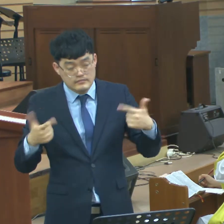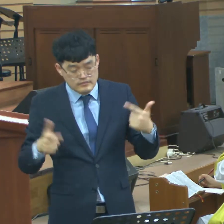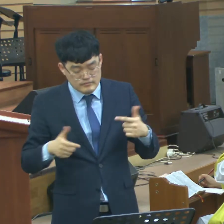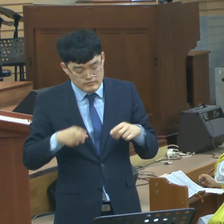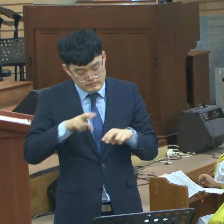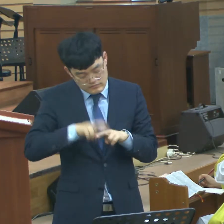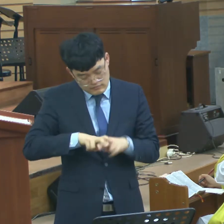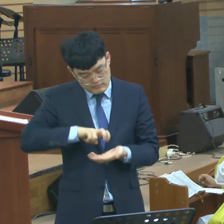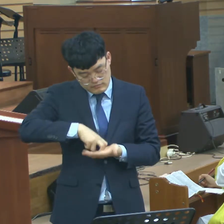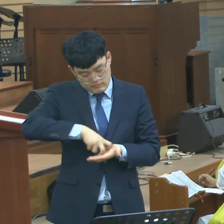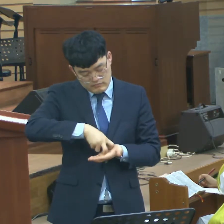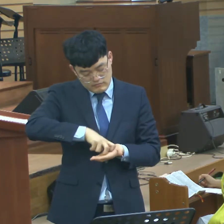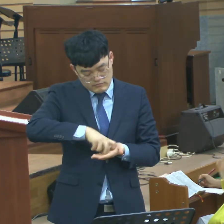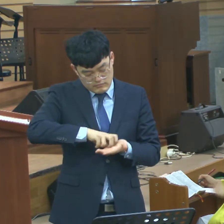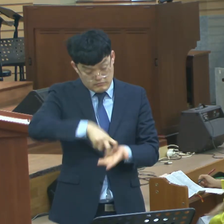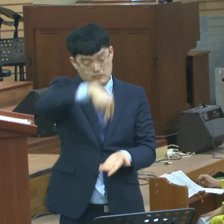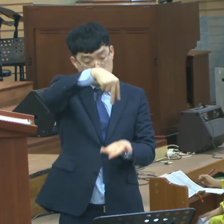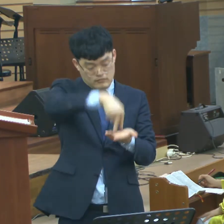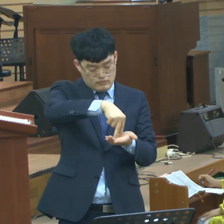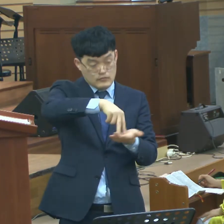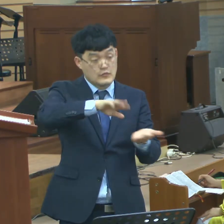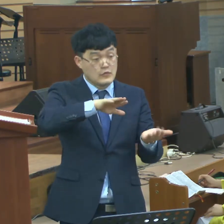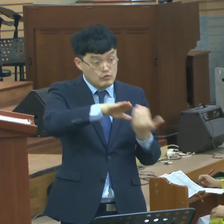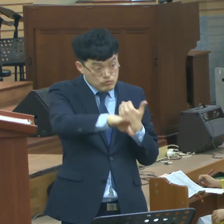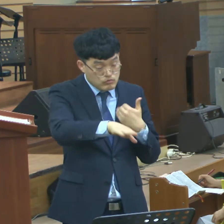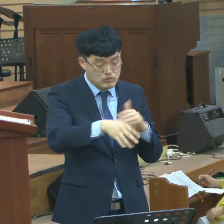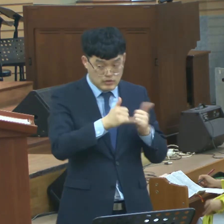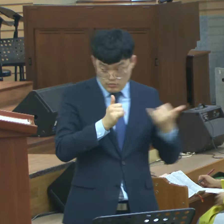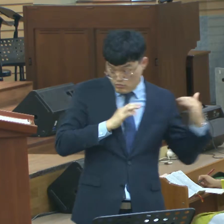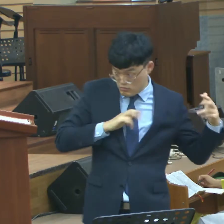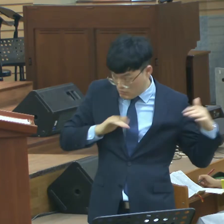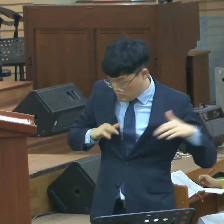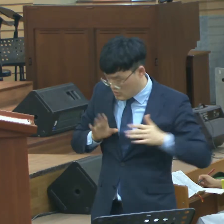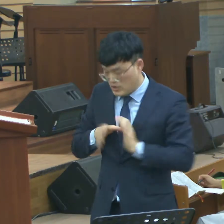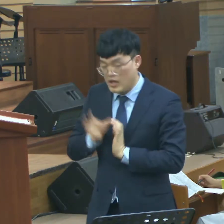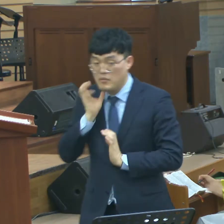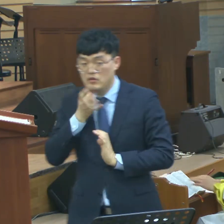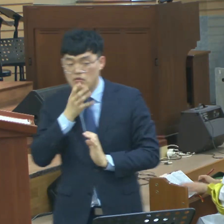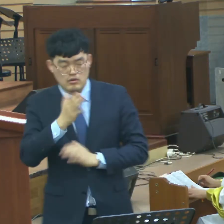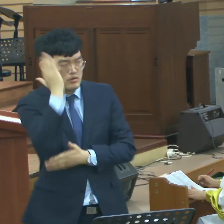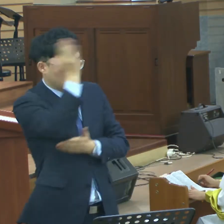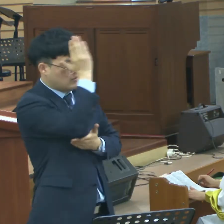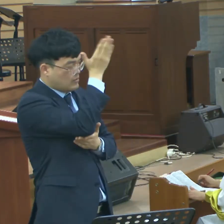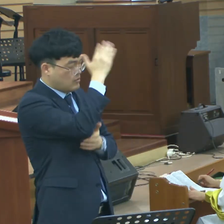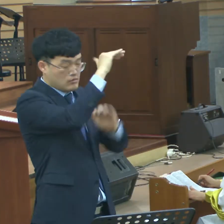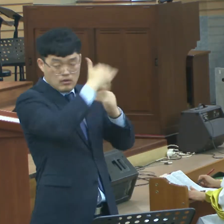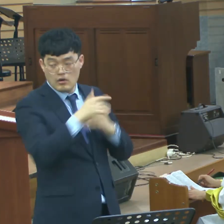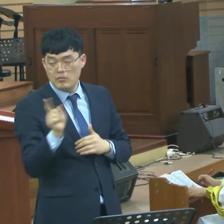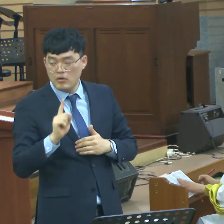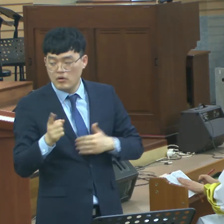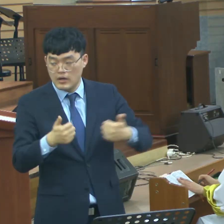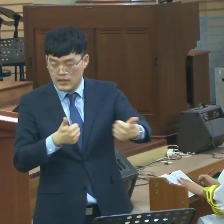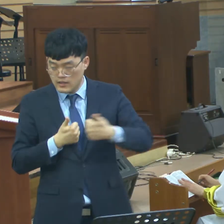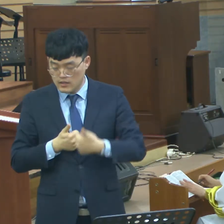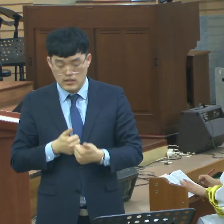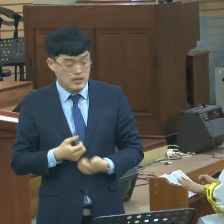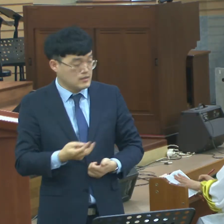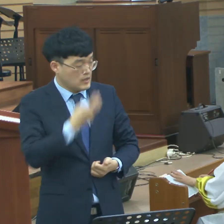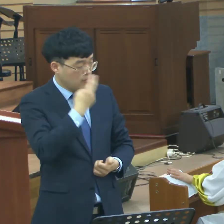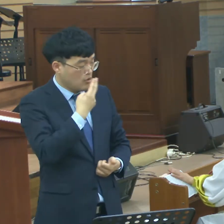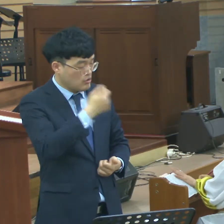일어난 다음에 사람들이 몰렸을 때 베드로가 한 얘기거든요. 3장 15절 같이 한번 읽겠습니다. 시작. 생명의